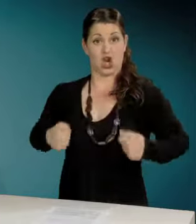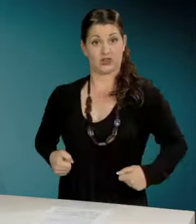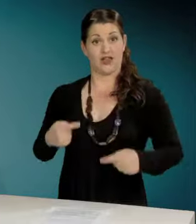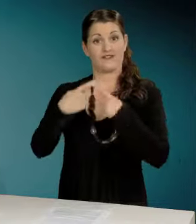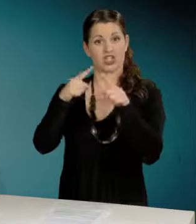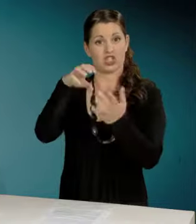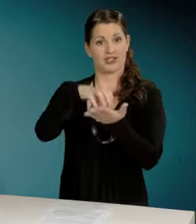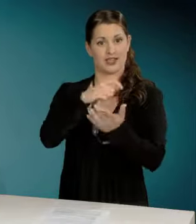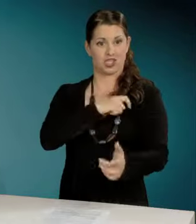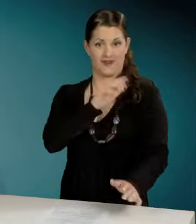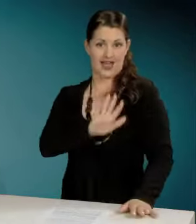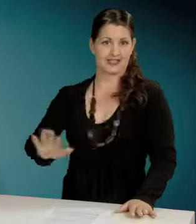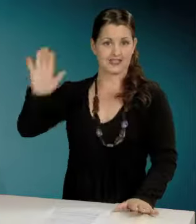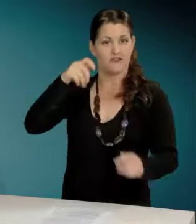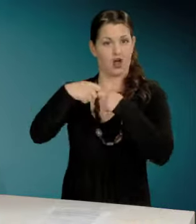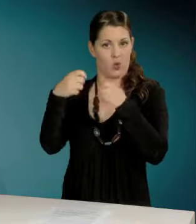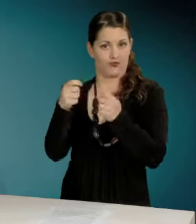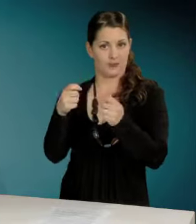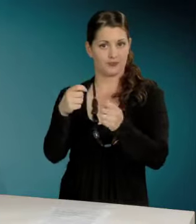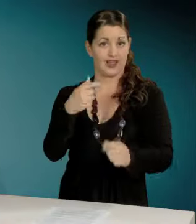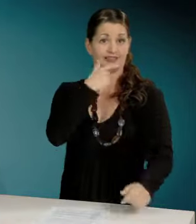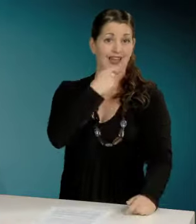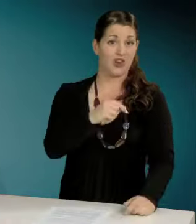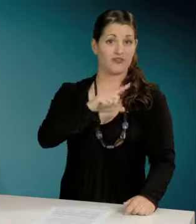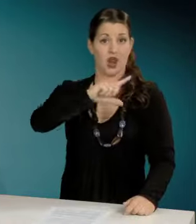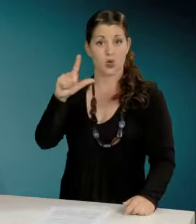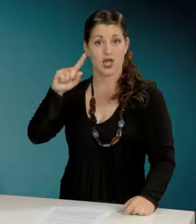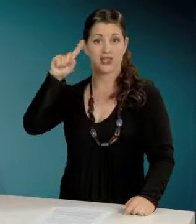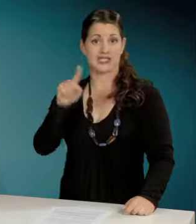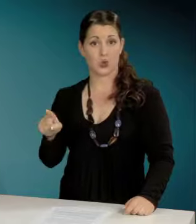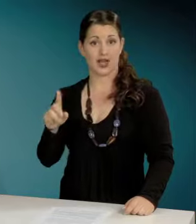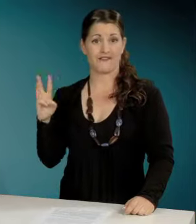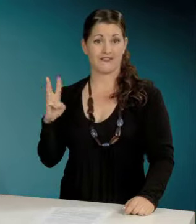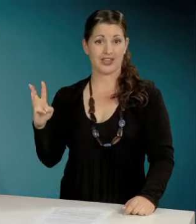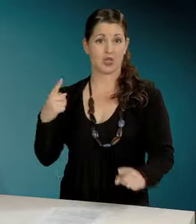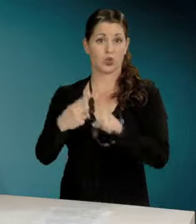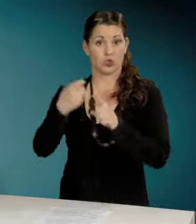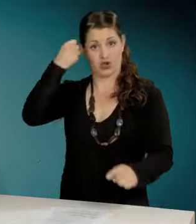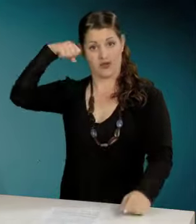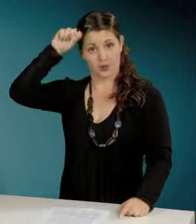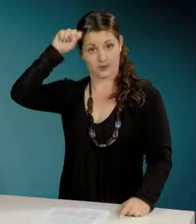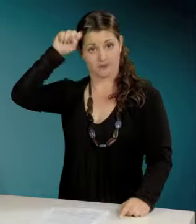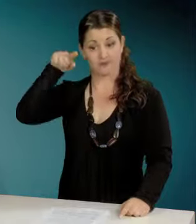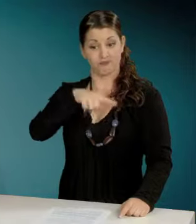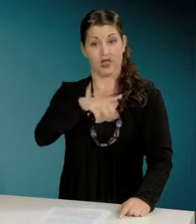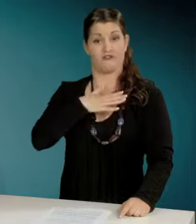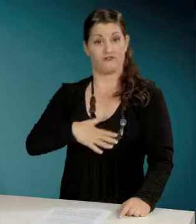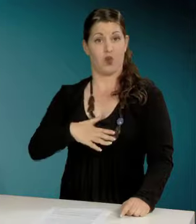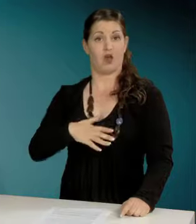verschiedenen schweizer städten zu verkaufen in genf lausanne zürich winterthur und schaffhausen sie wollen